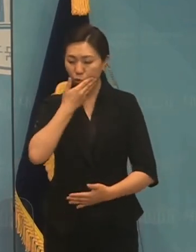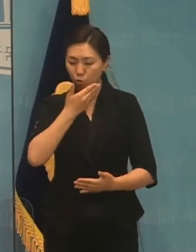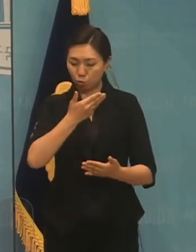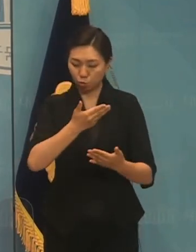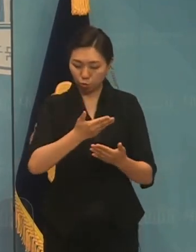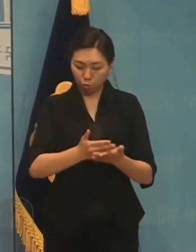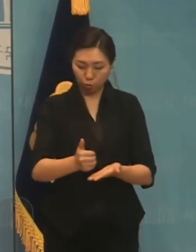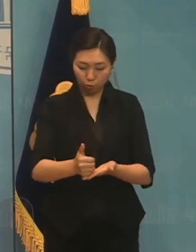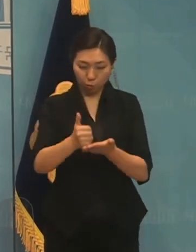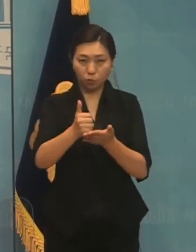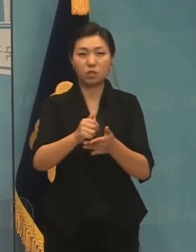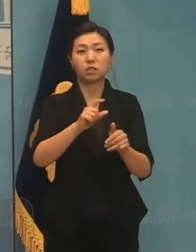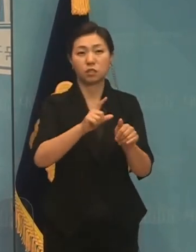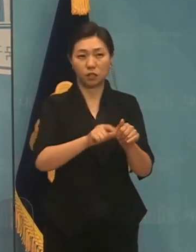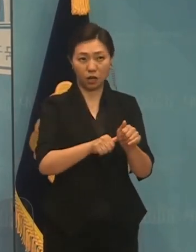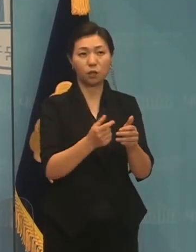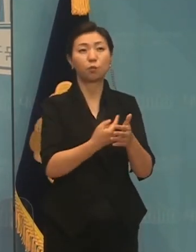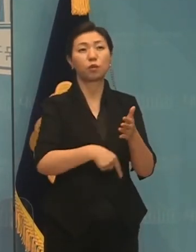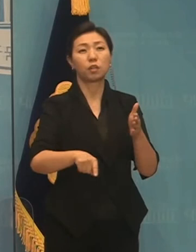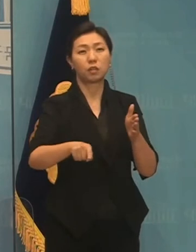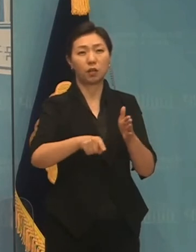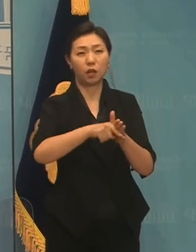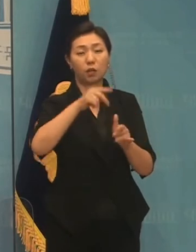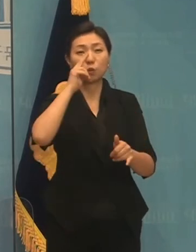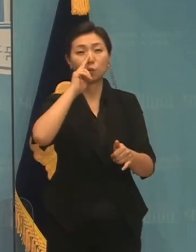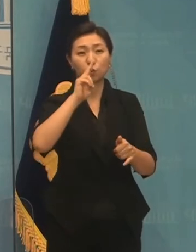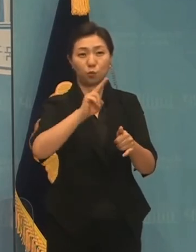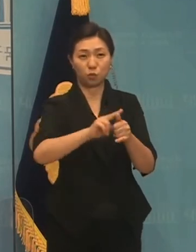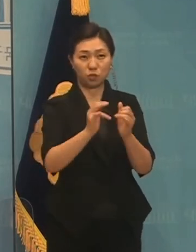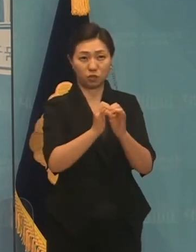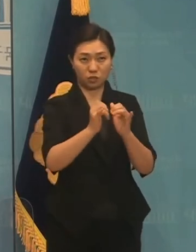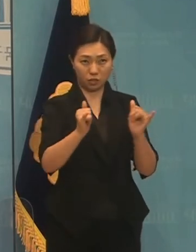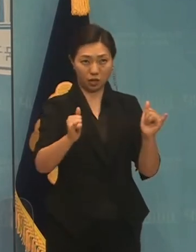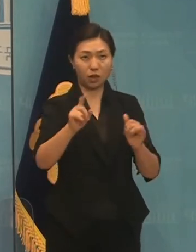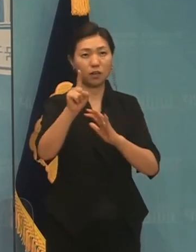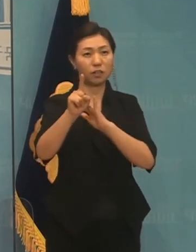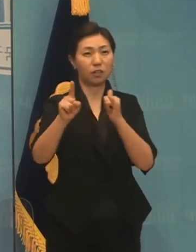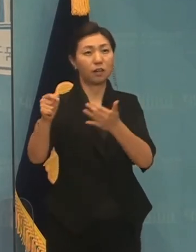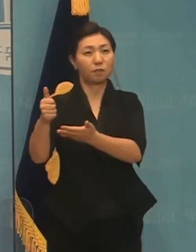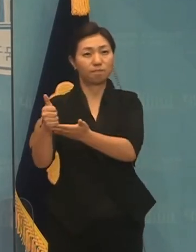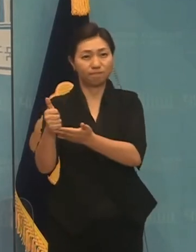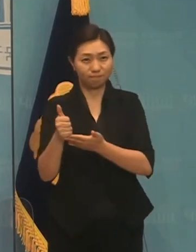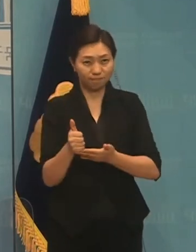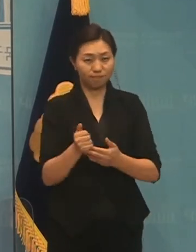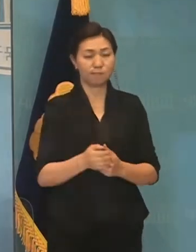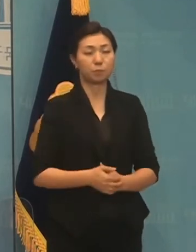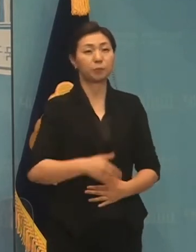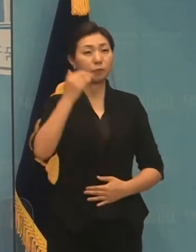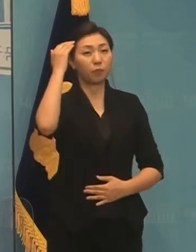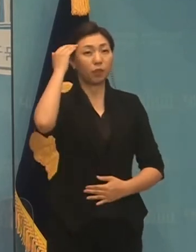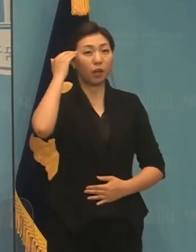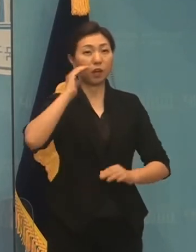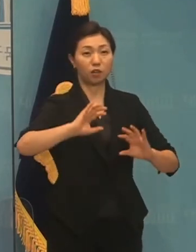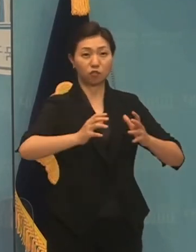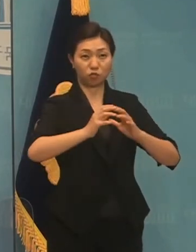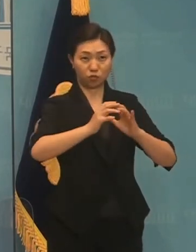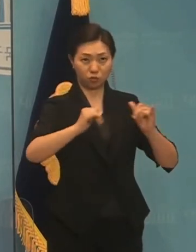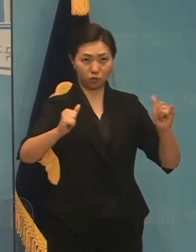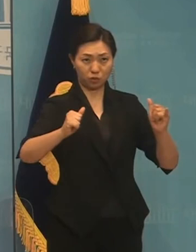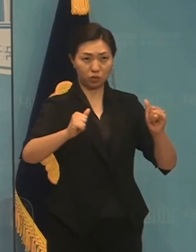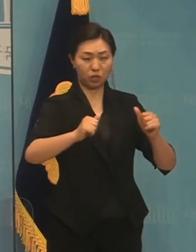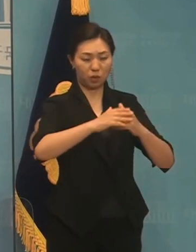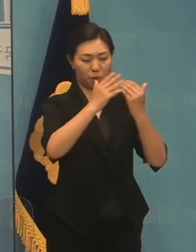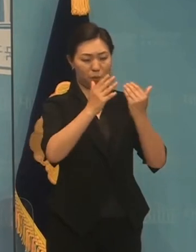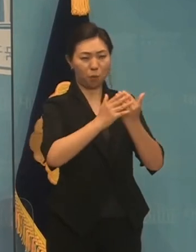만들기 위해서 도전하는 한 분을 모셨습니다. 대한민국 완판남이라고 하는